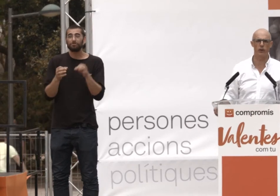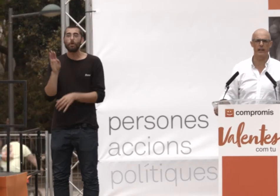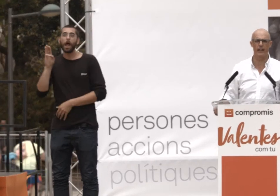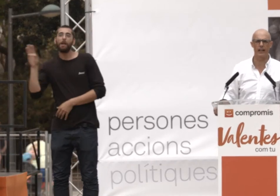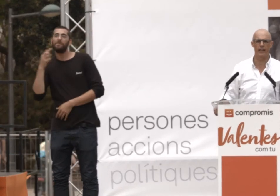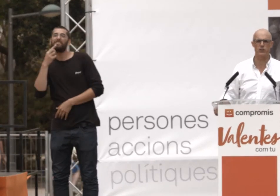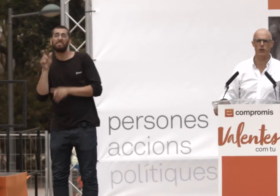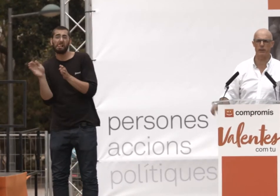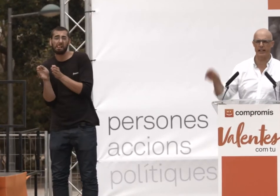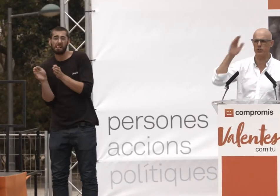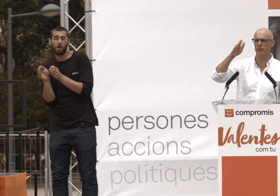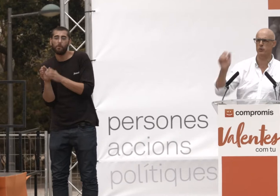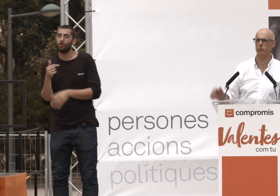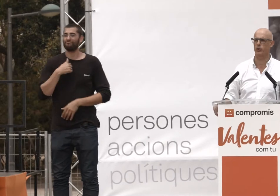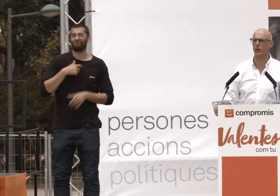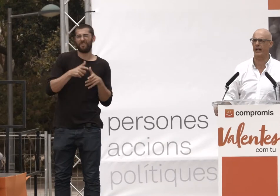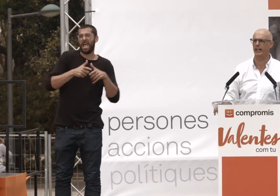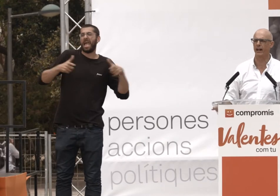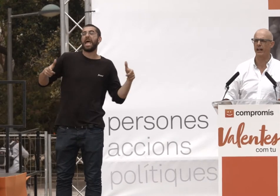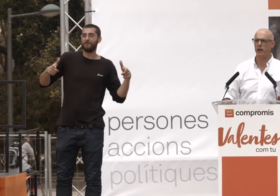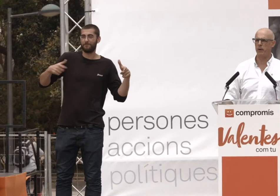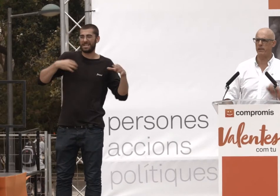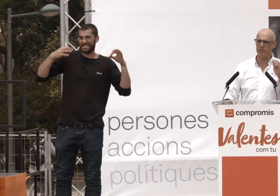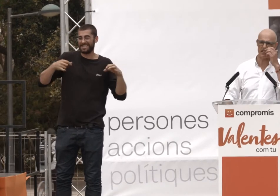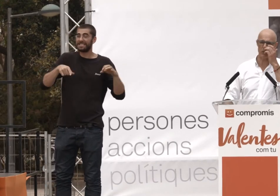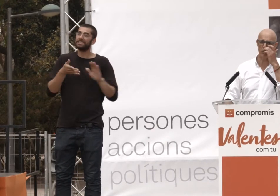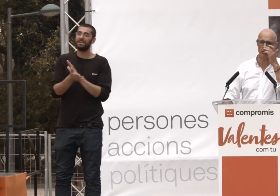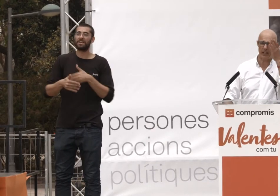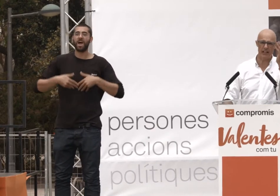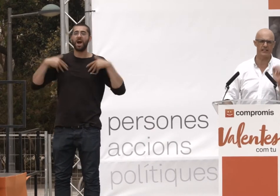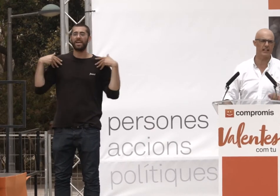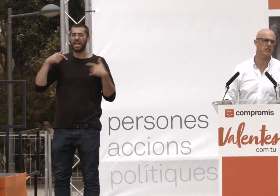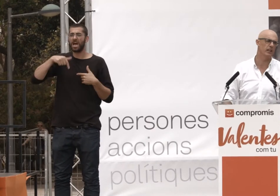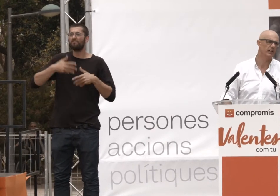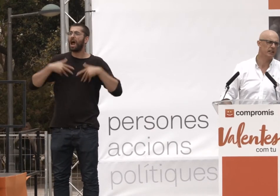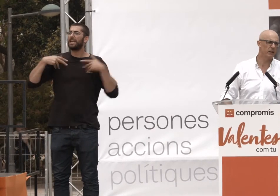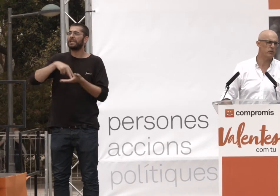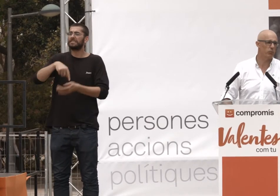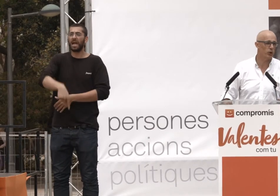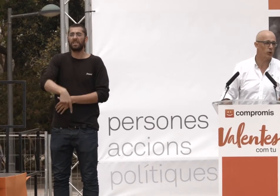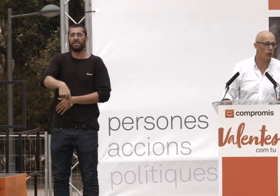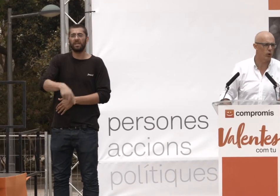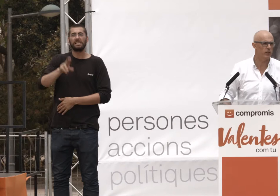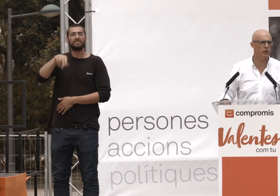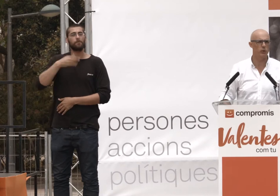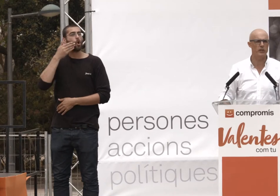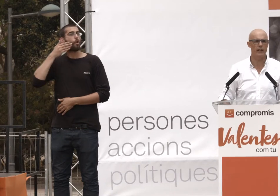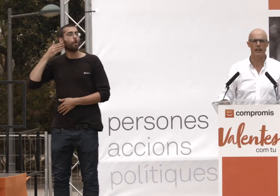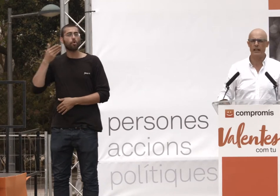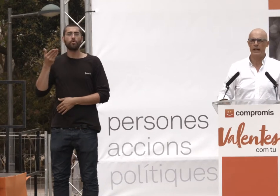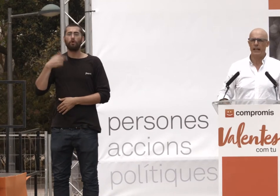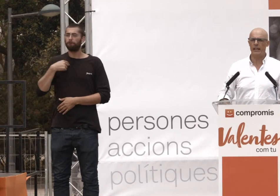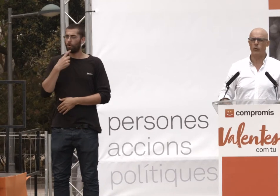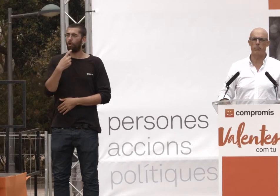diuen, com deia la cançó, i per tant això també és un motiu d'alegria. Per mi, a més de ser un motiu d'alegria estar ací, també és un motiu d'orgull, i ho vull